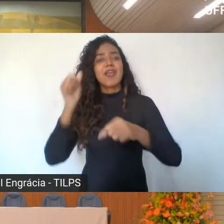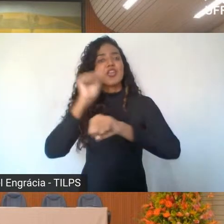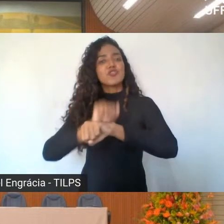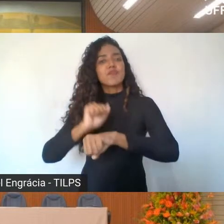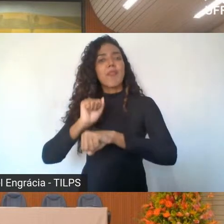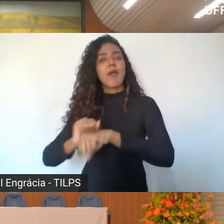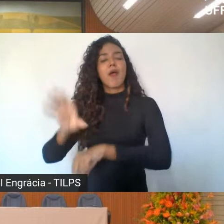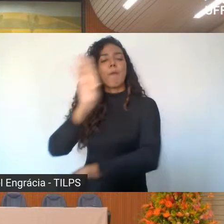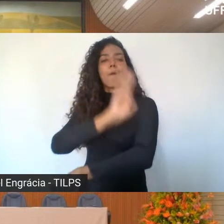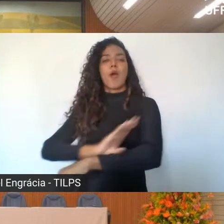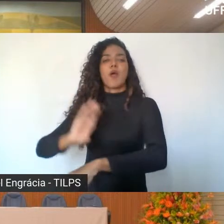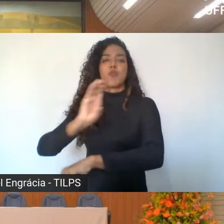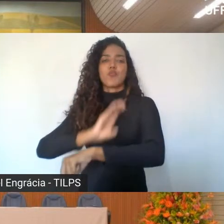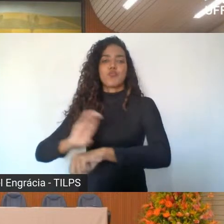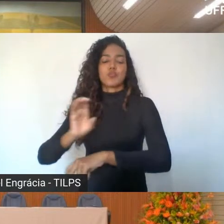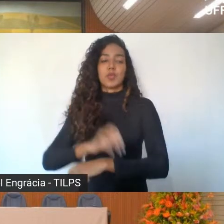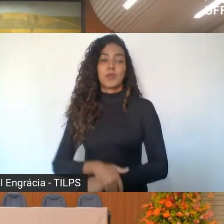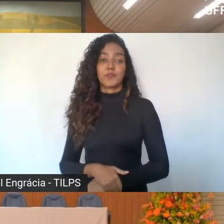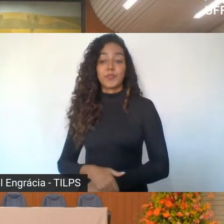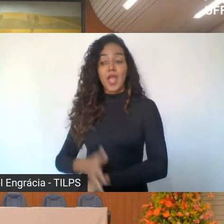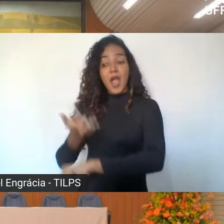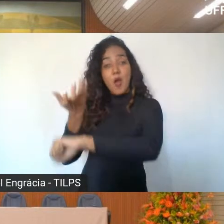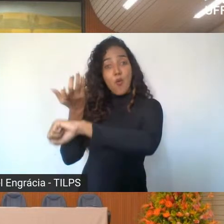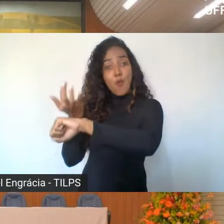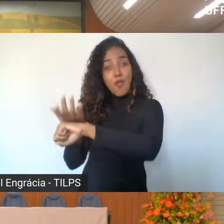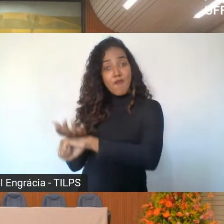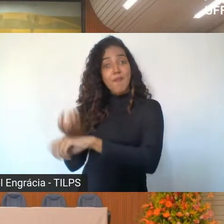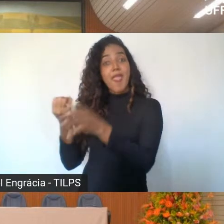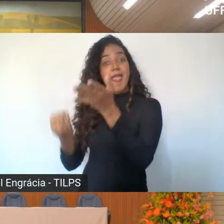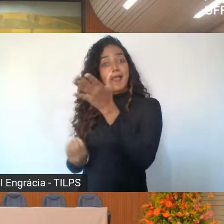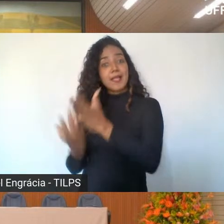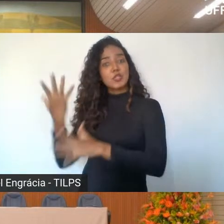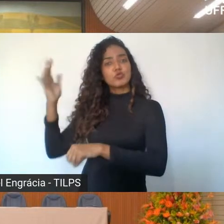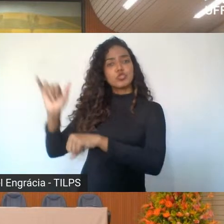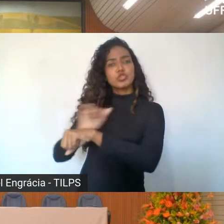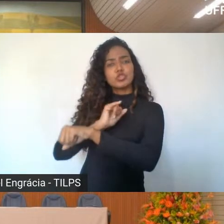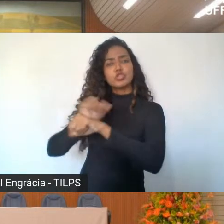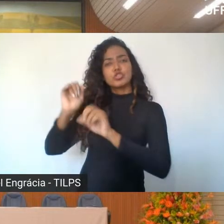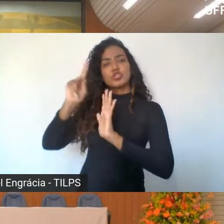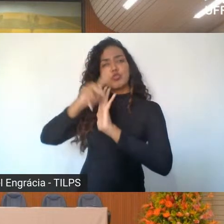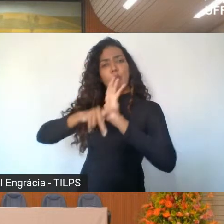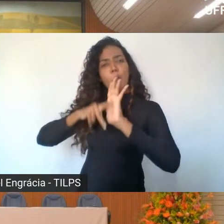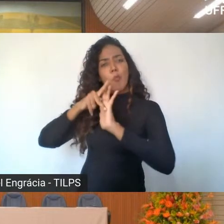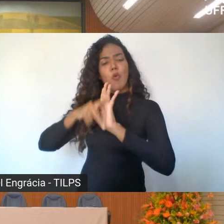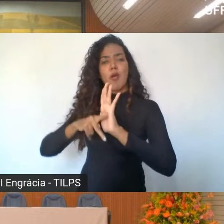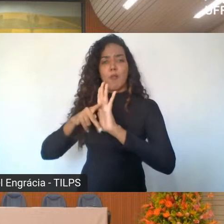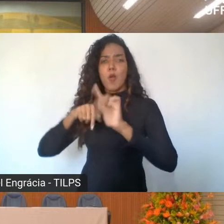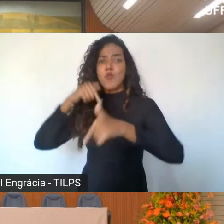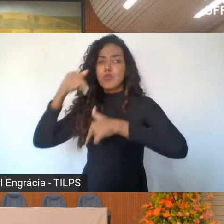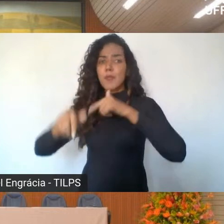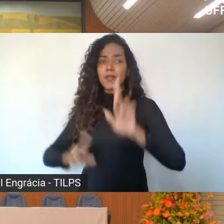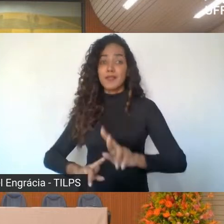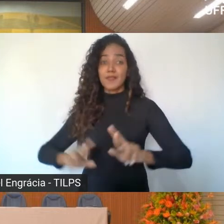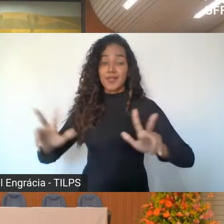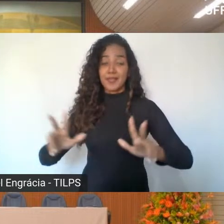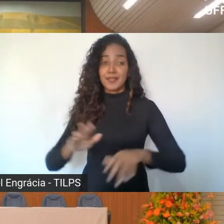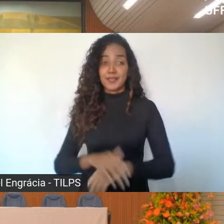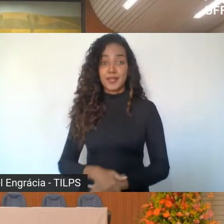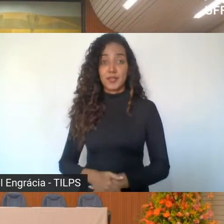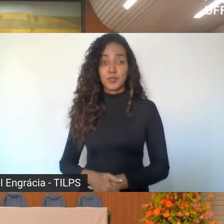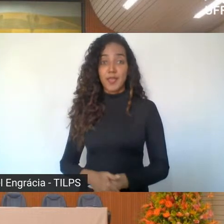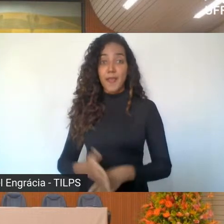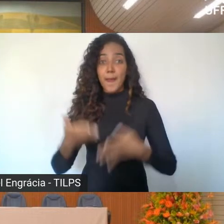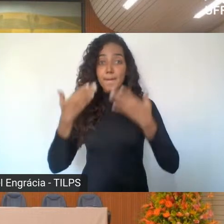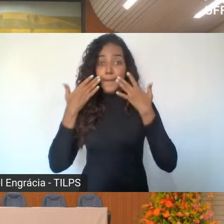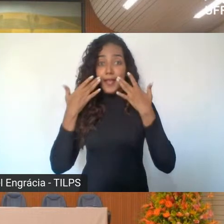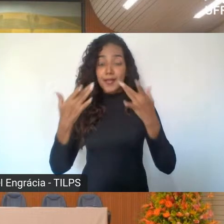escolha. A UFRPE fez esse trabalho diferenciado. Perante a lei, perante a regulação que nós